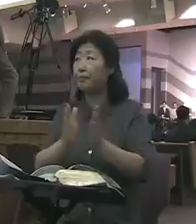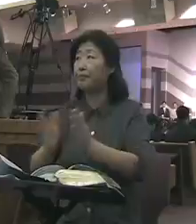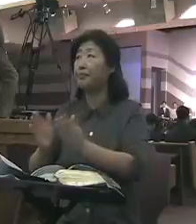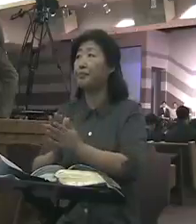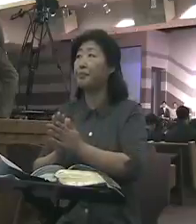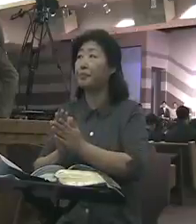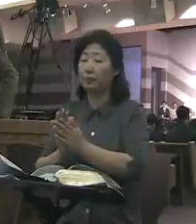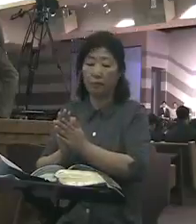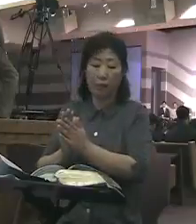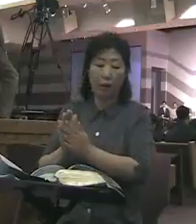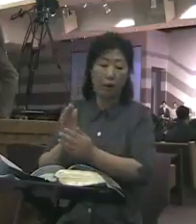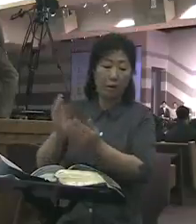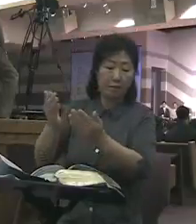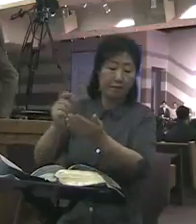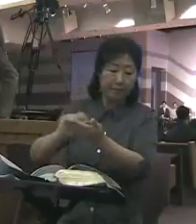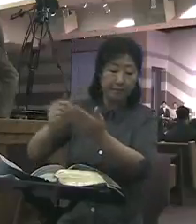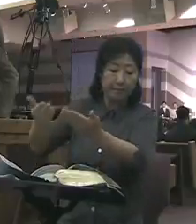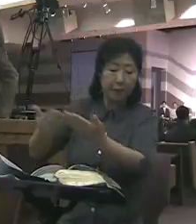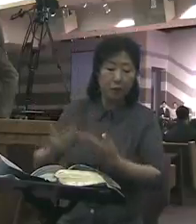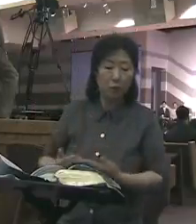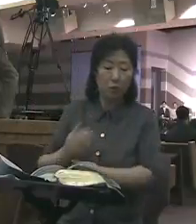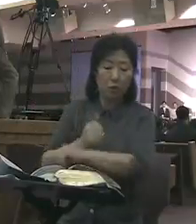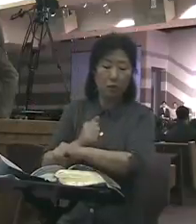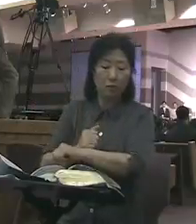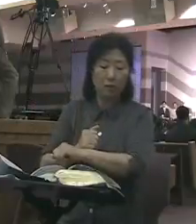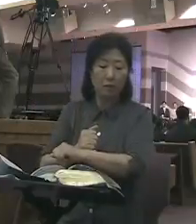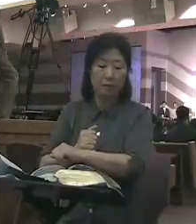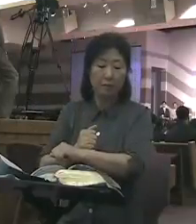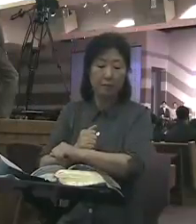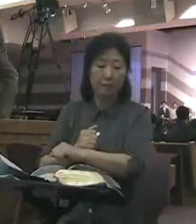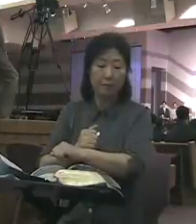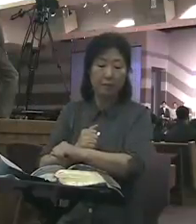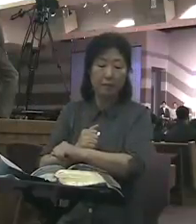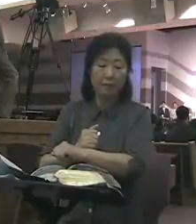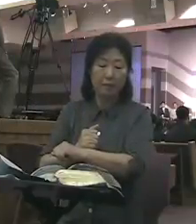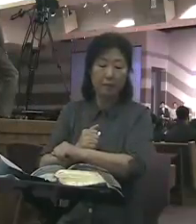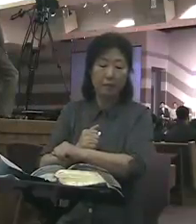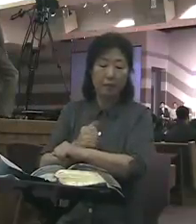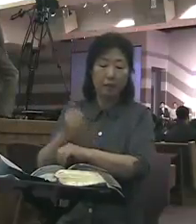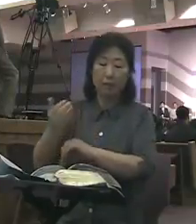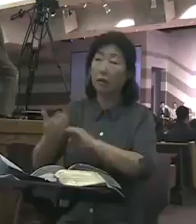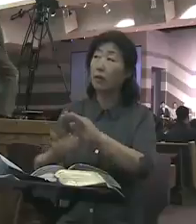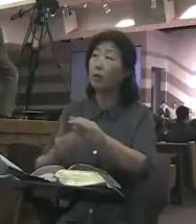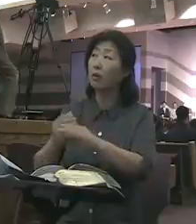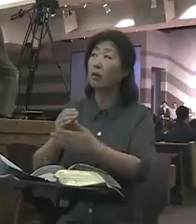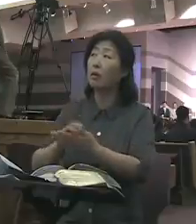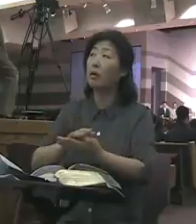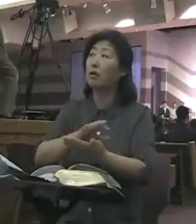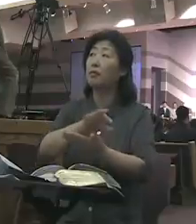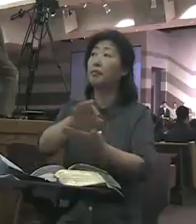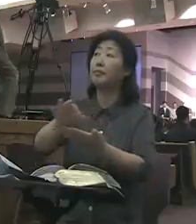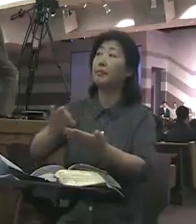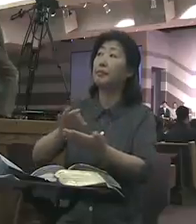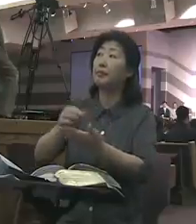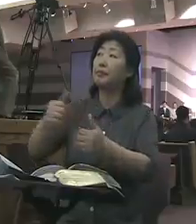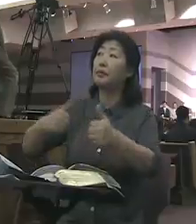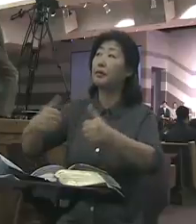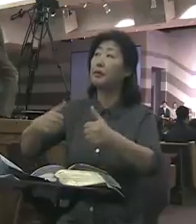신청을 받도록 하겠습니다. 전반기 재정보고를 위한 정기 재직회가 다음 주일 사부